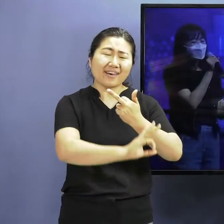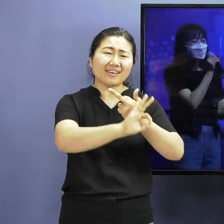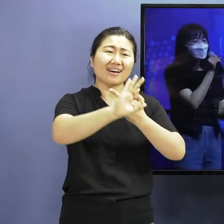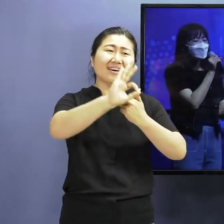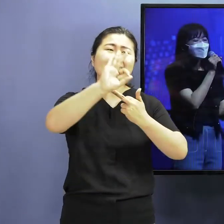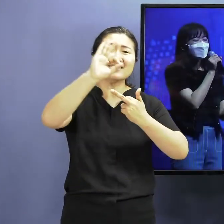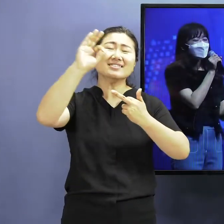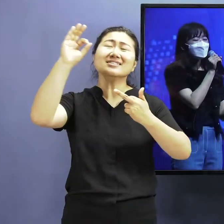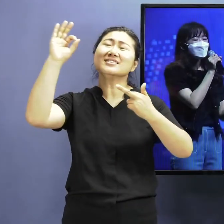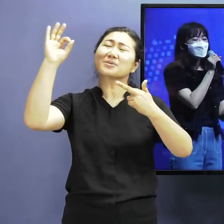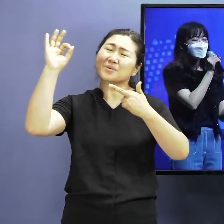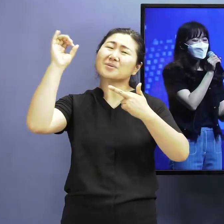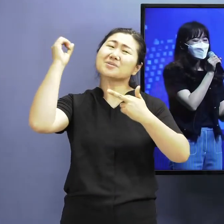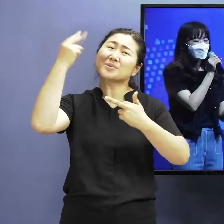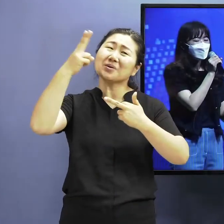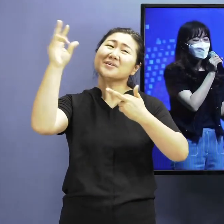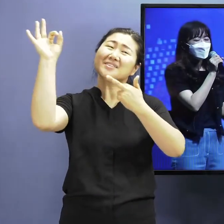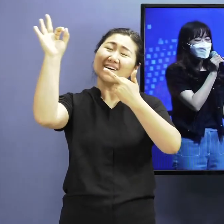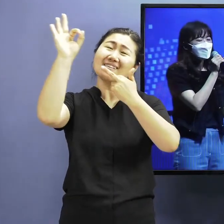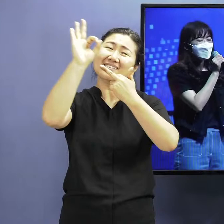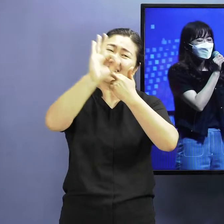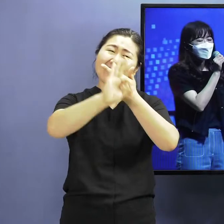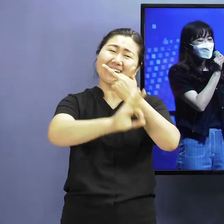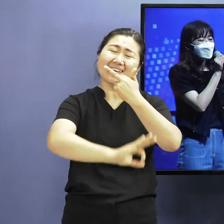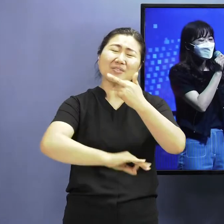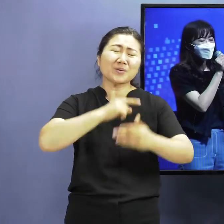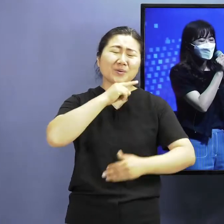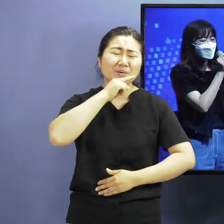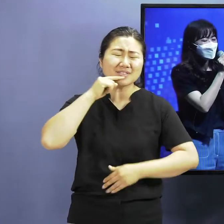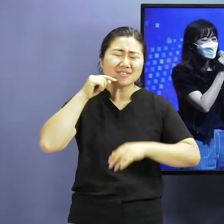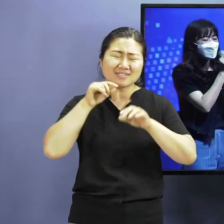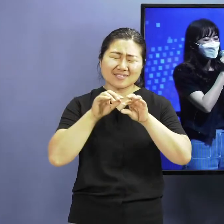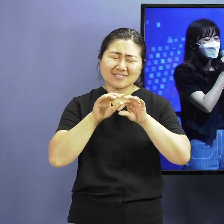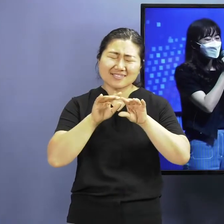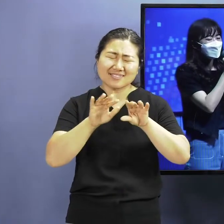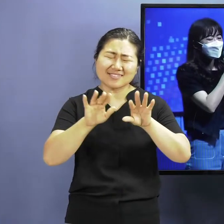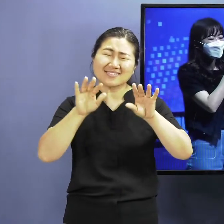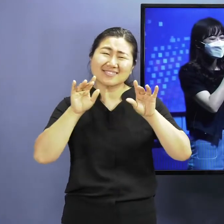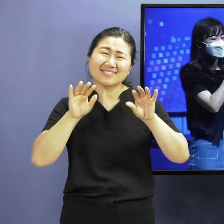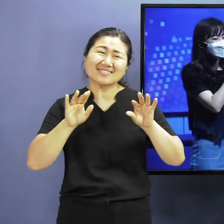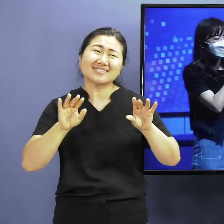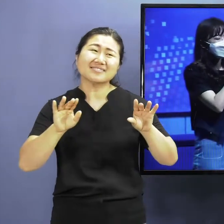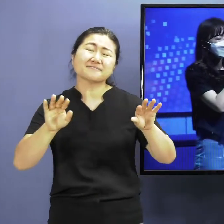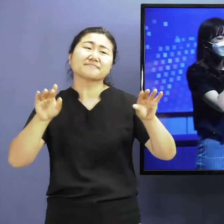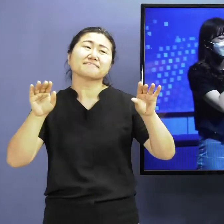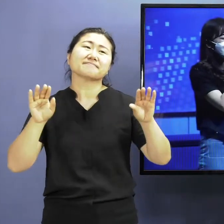아침에 해가 뜨고 저녁에 노을,